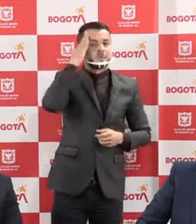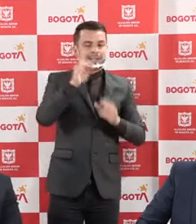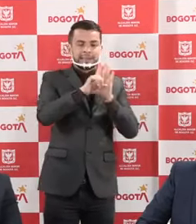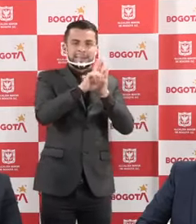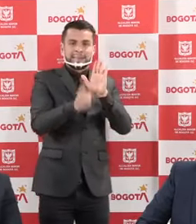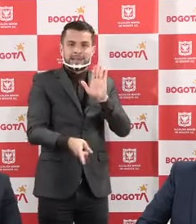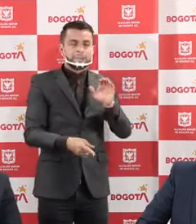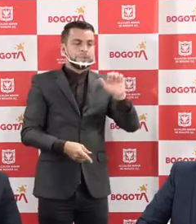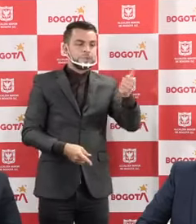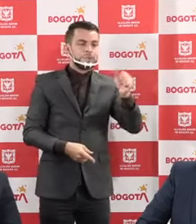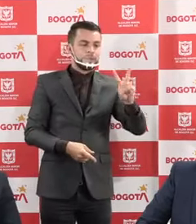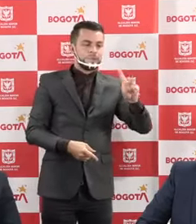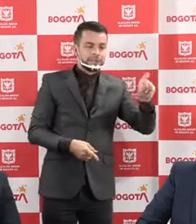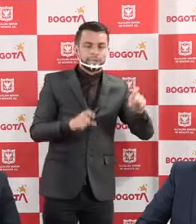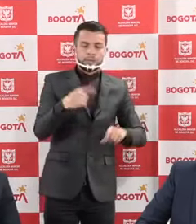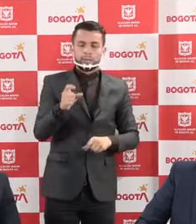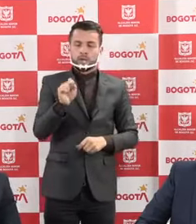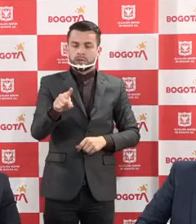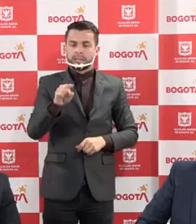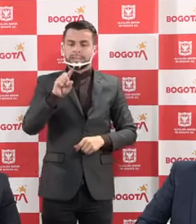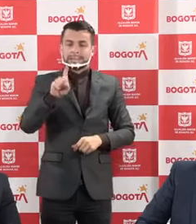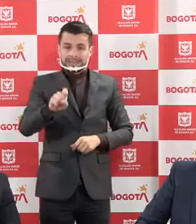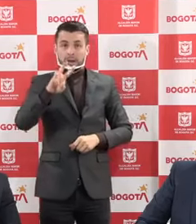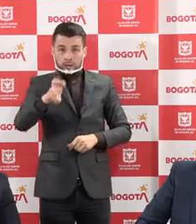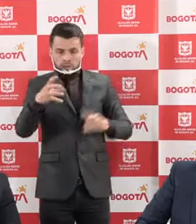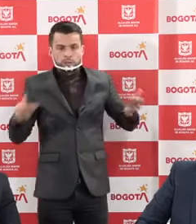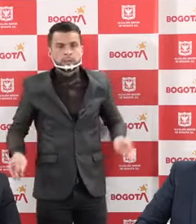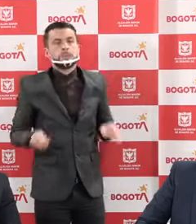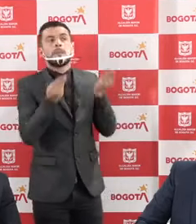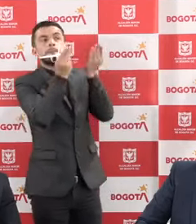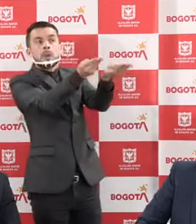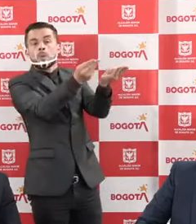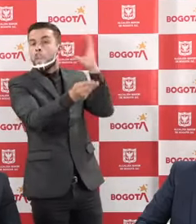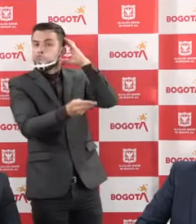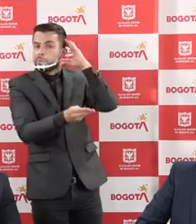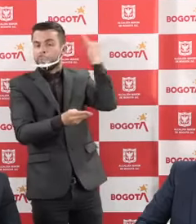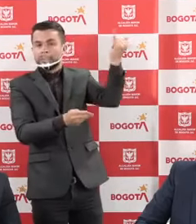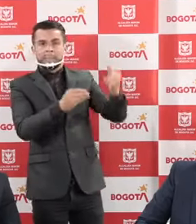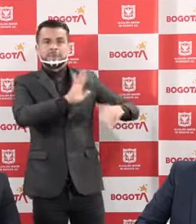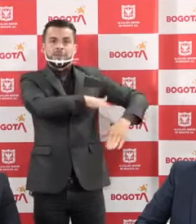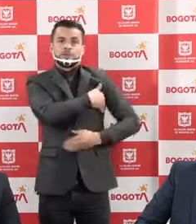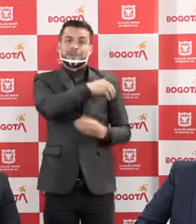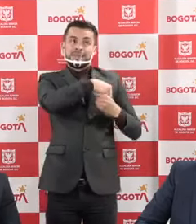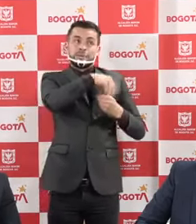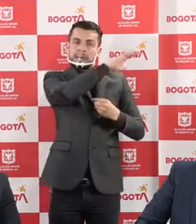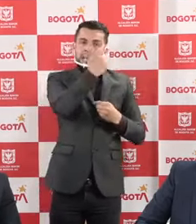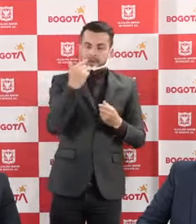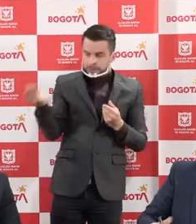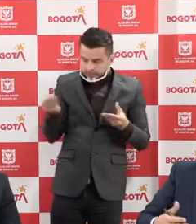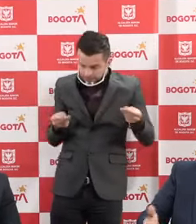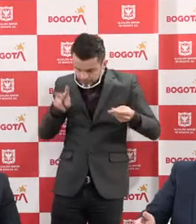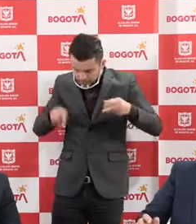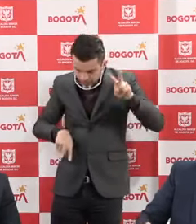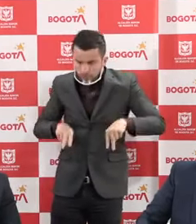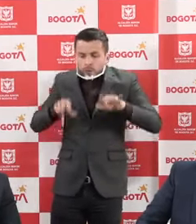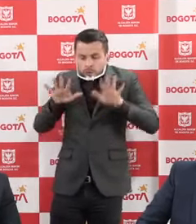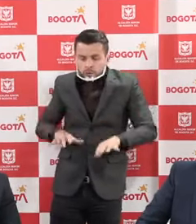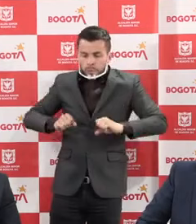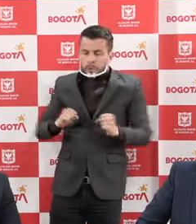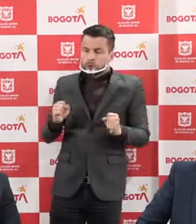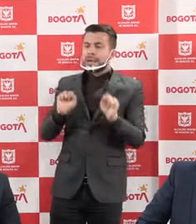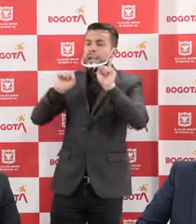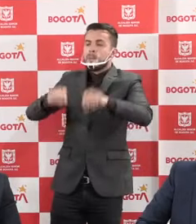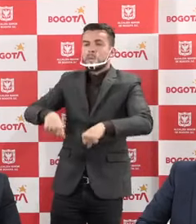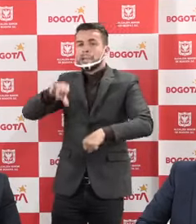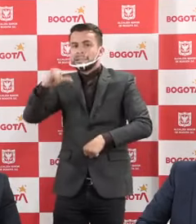68 en ese momento se encuentra en el interior a la espera del visto bueno por parte de ellos que debe darse en las próximas horas